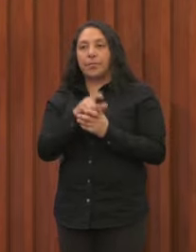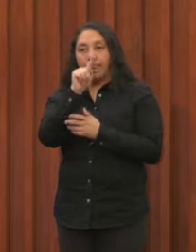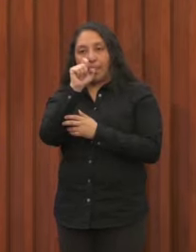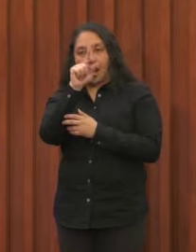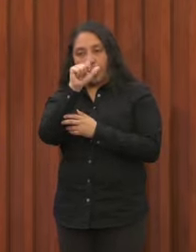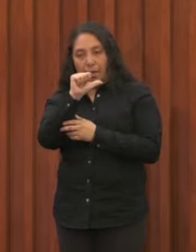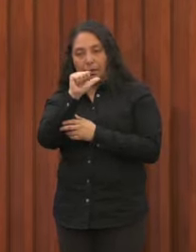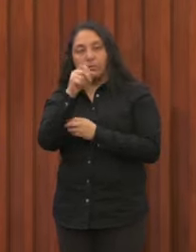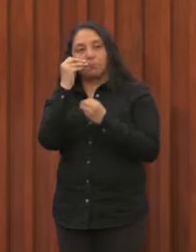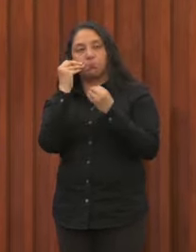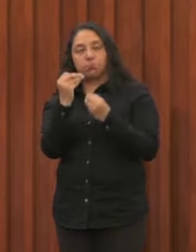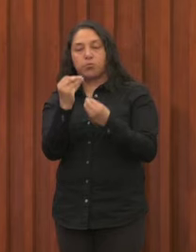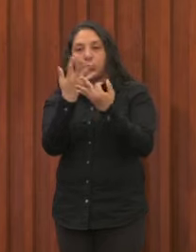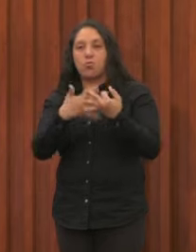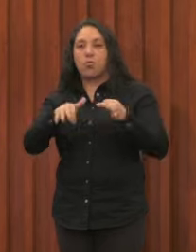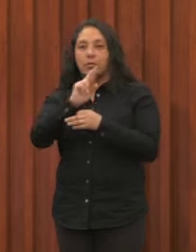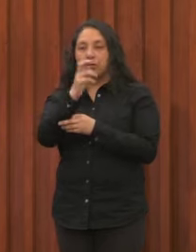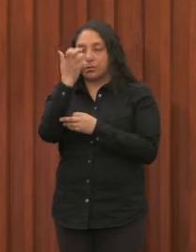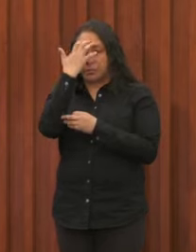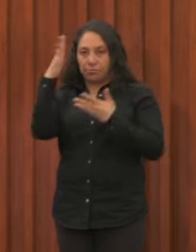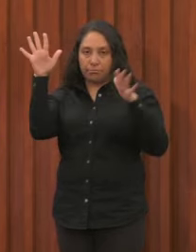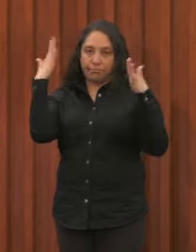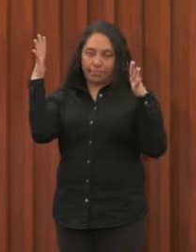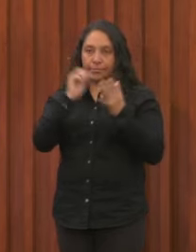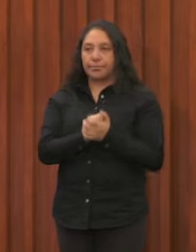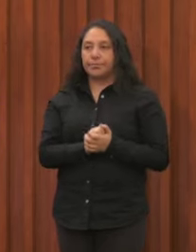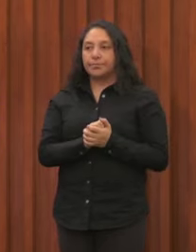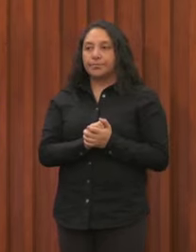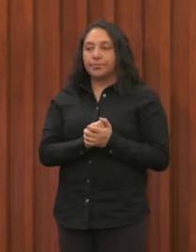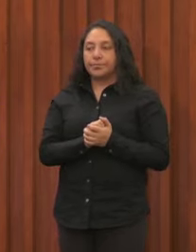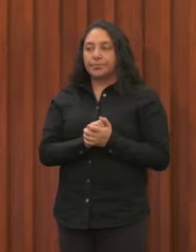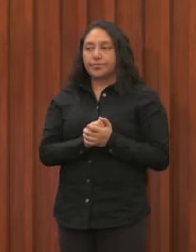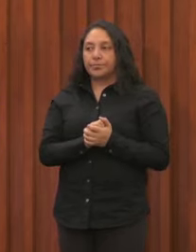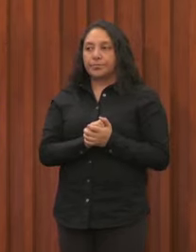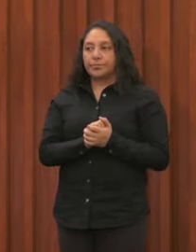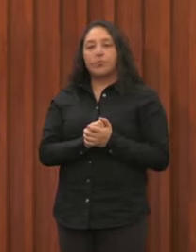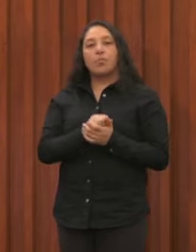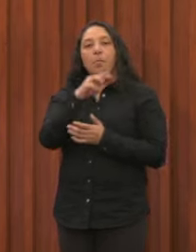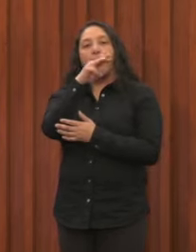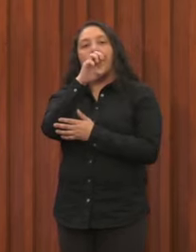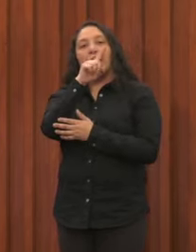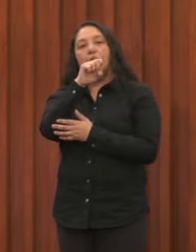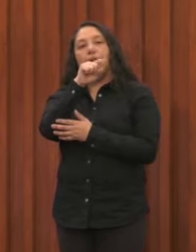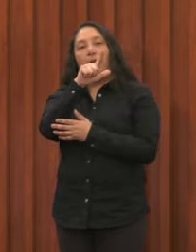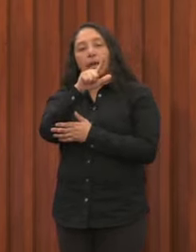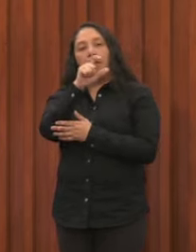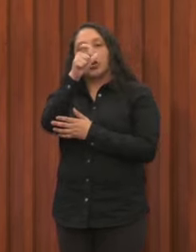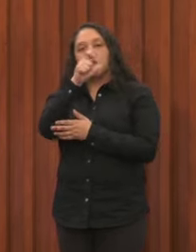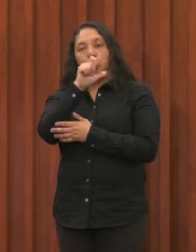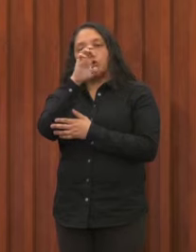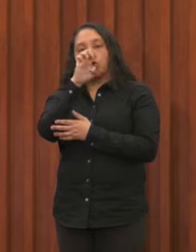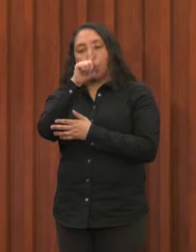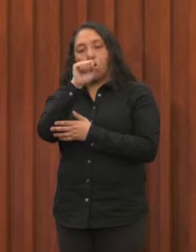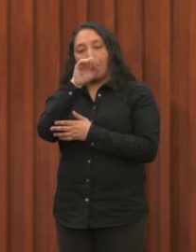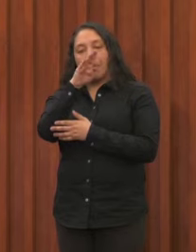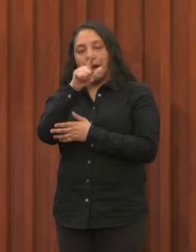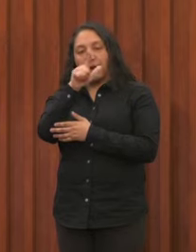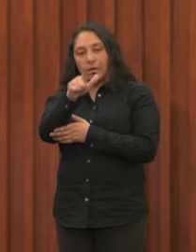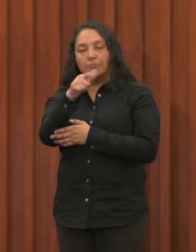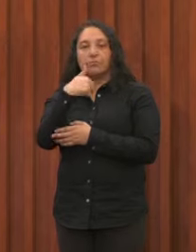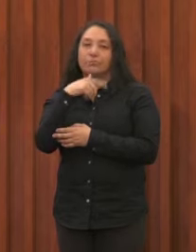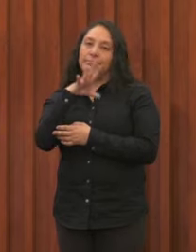reconocerlo y hay que aplaudirlo. En el caso de Menel, Chojoval, pues